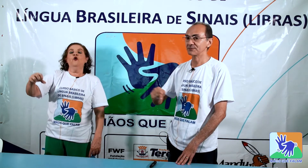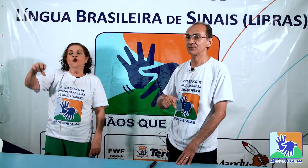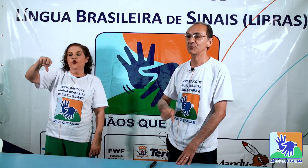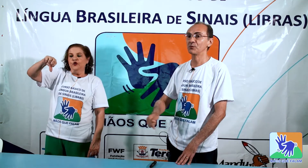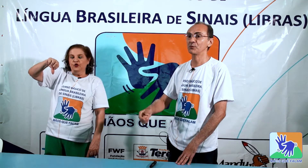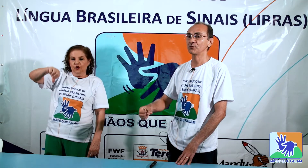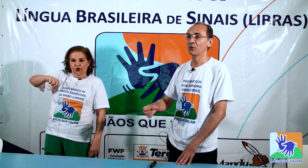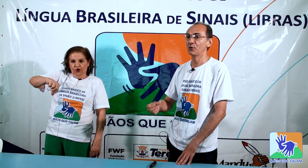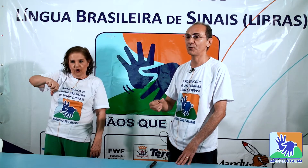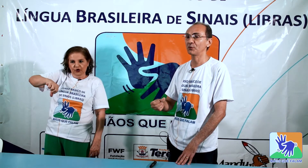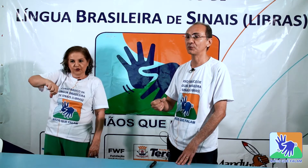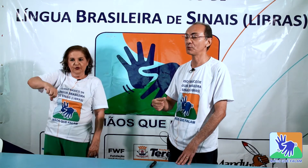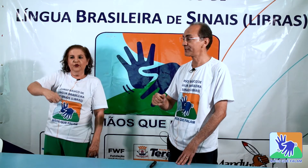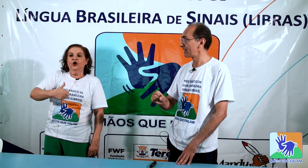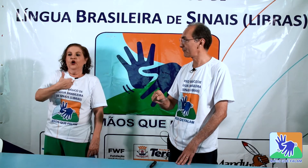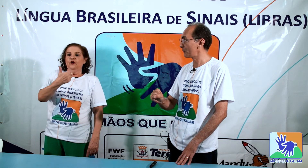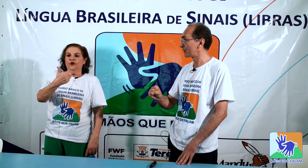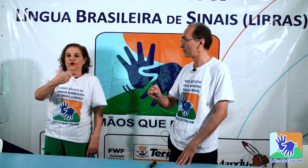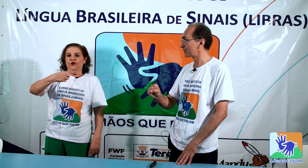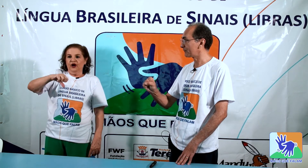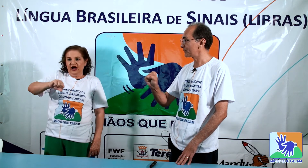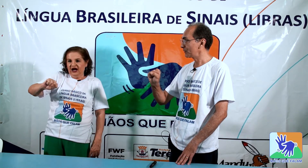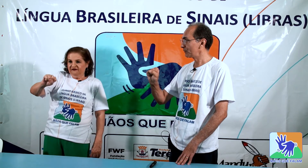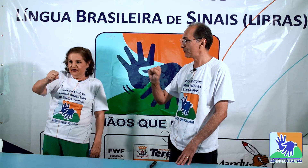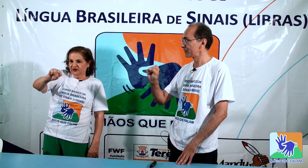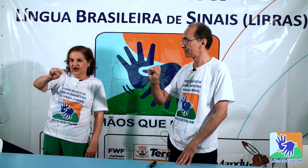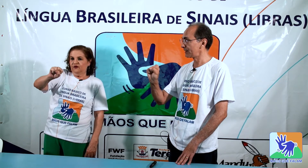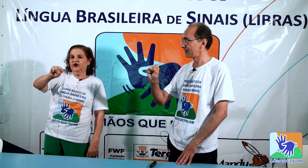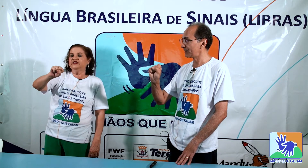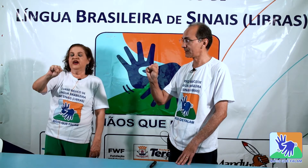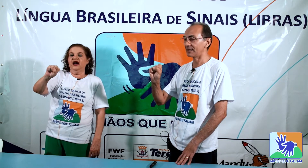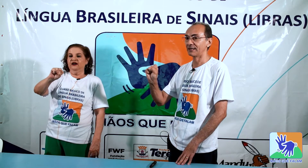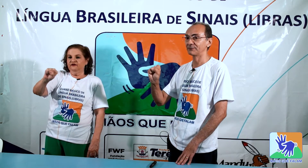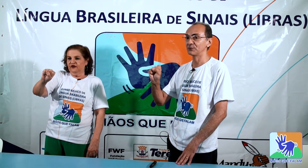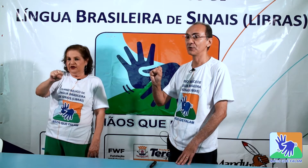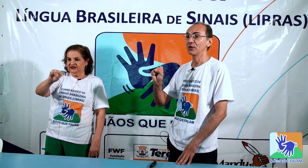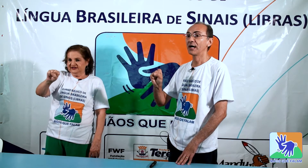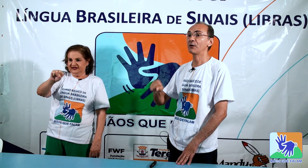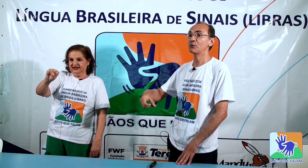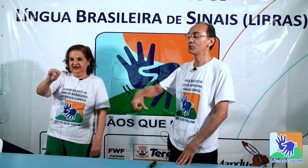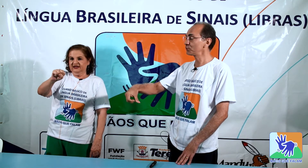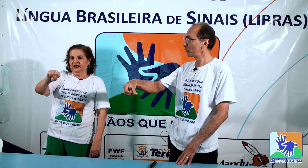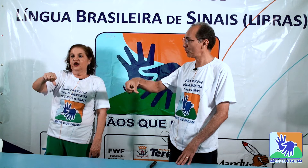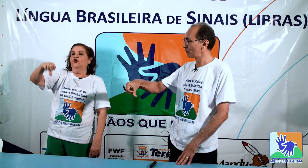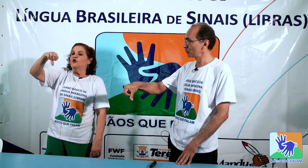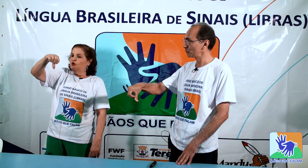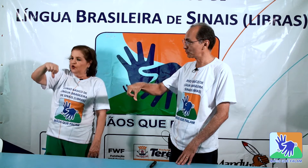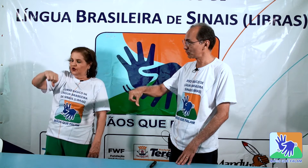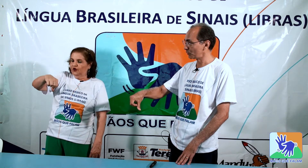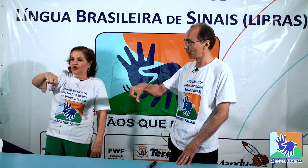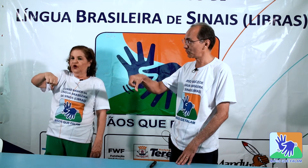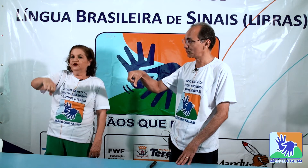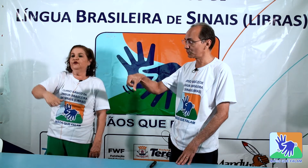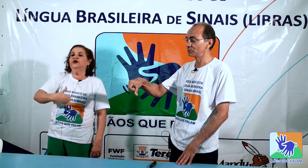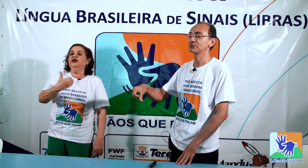O 9. O oitavo, vamos para o oitavo. Vamos lá, o oitavo, isso aqui, né? O 9 e